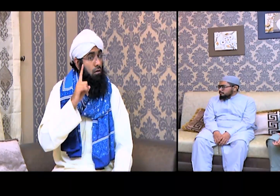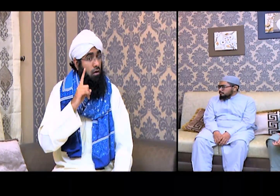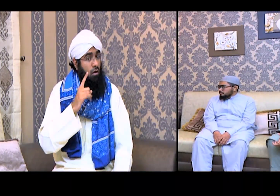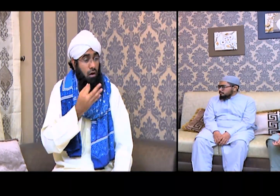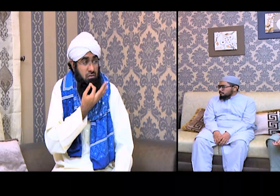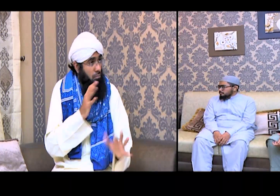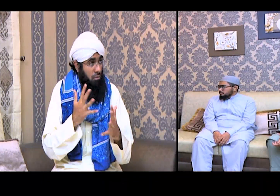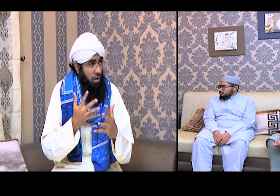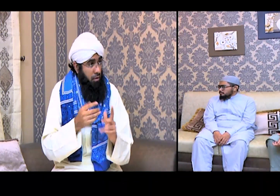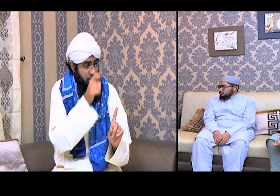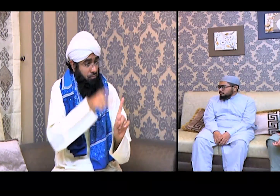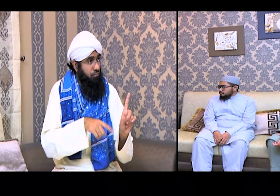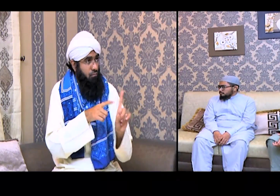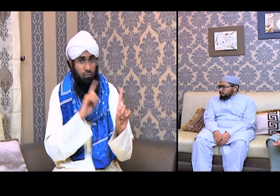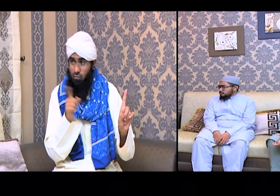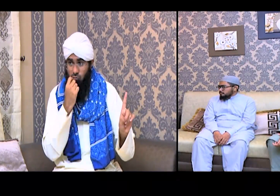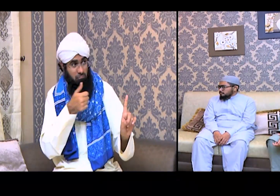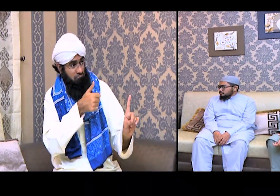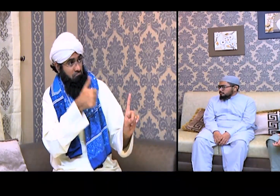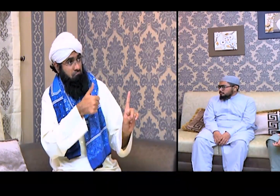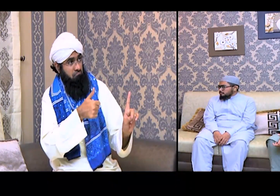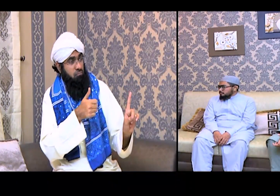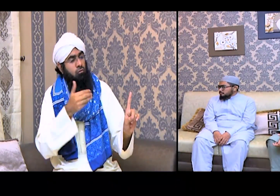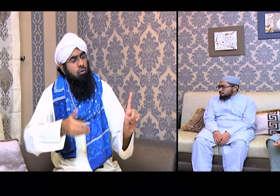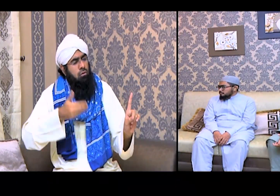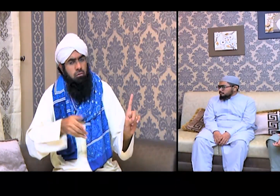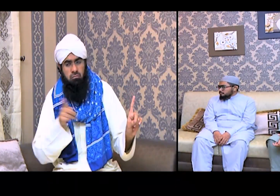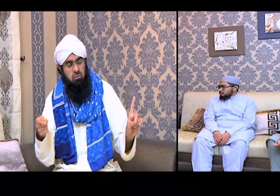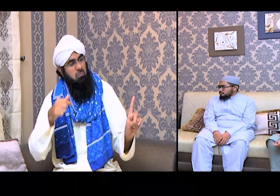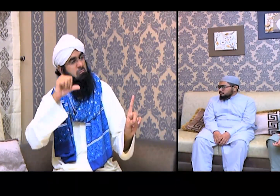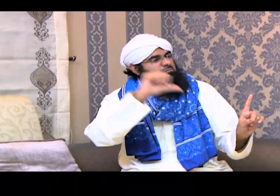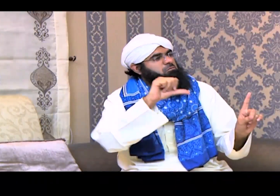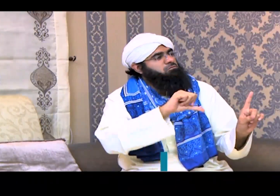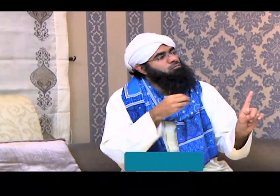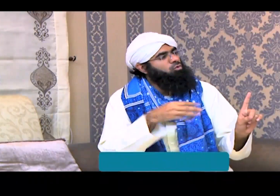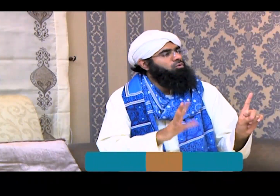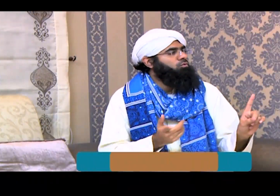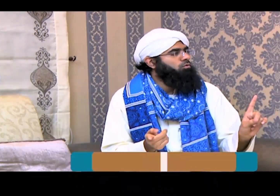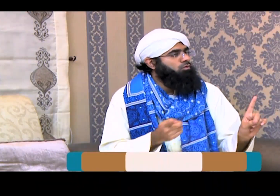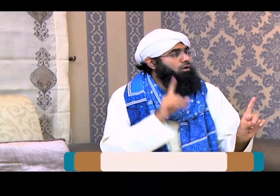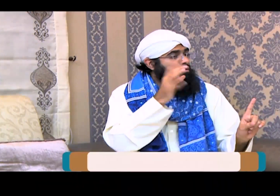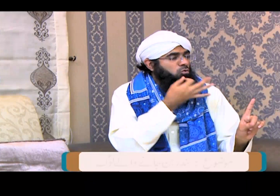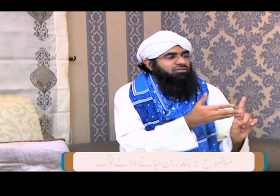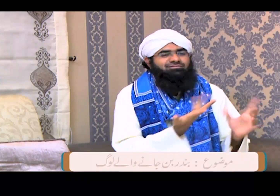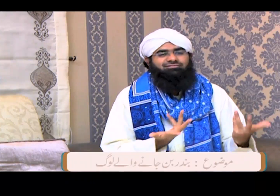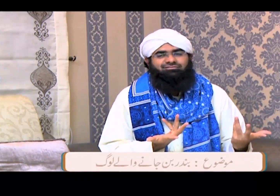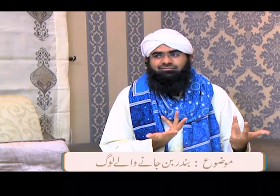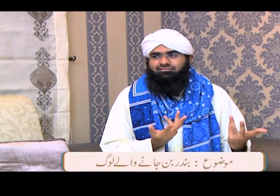ہے تو اس شخص کی تعریف کرنے والے لوگ اس کی مذمت کرنے لگتے ہیں۔ حضرت سیدنا فضیل بن عیاض رضی اللہ